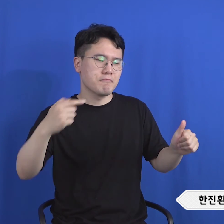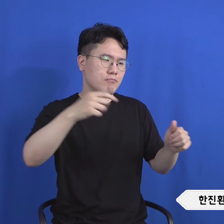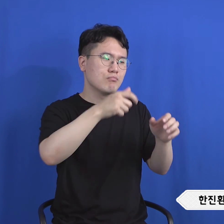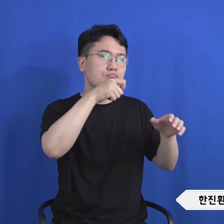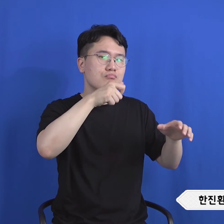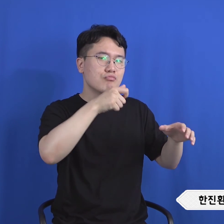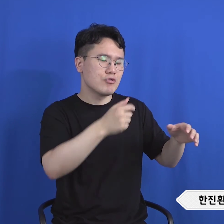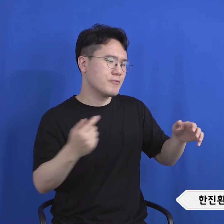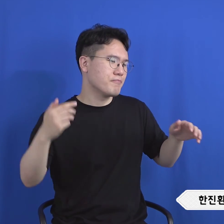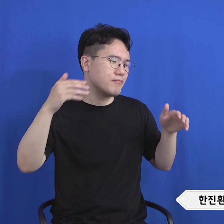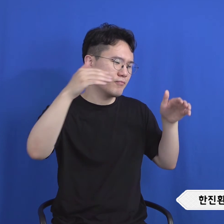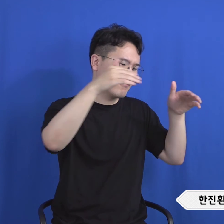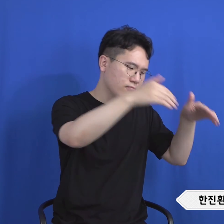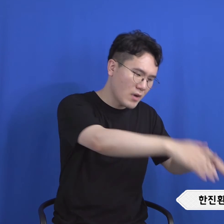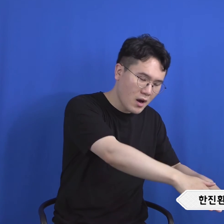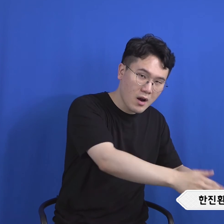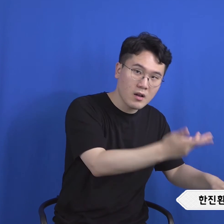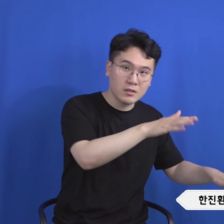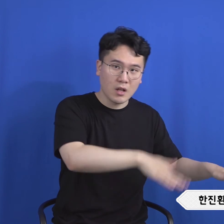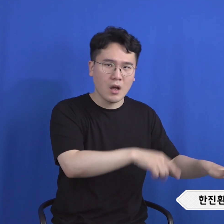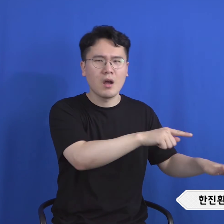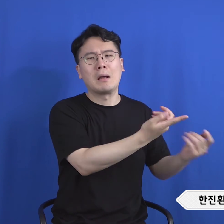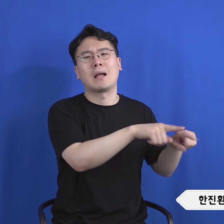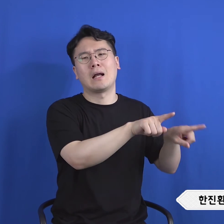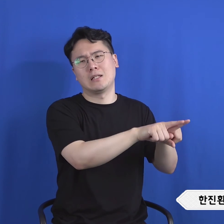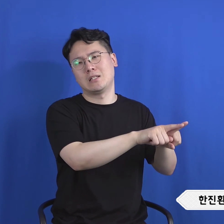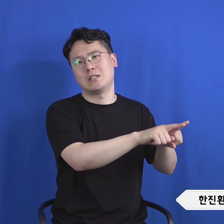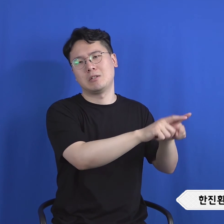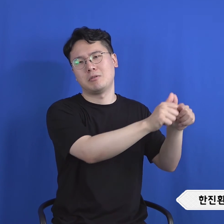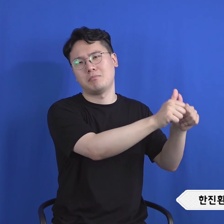그때 그분의 나이가 겨우 44살입니다.